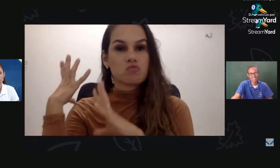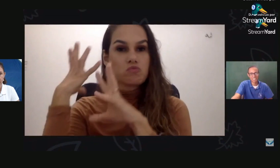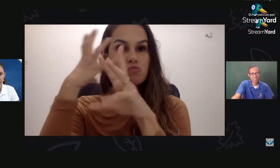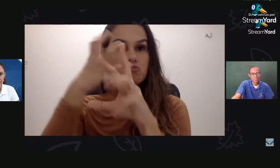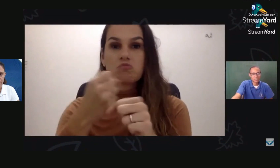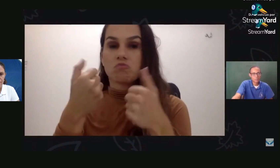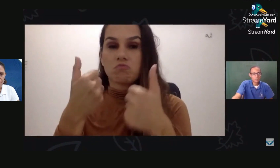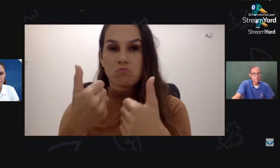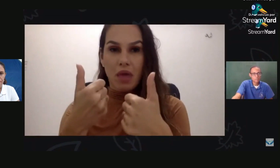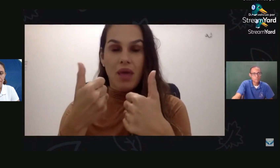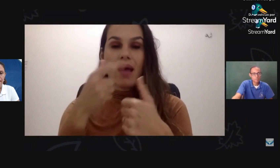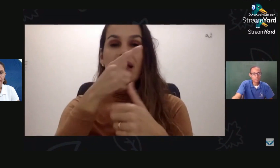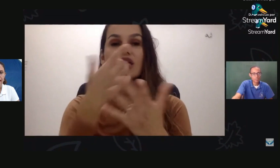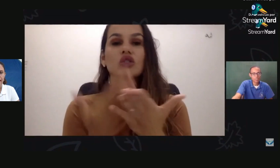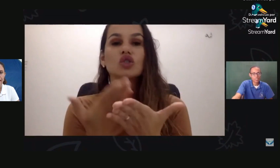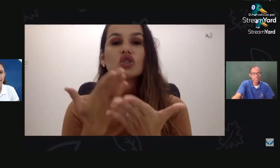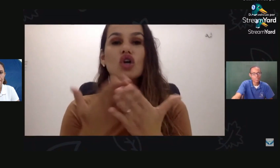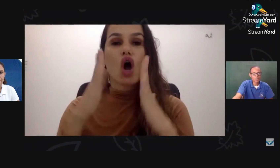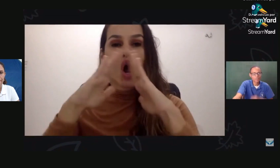situações diferentes.